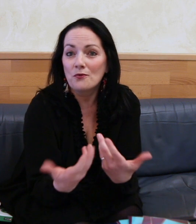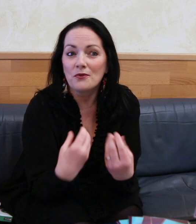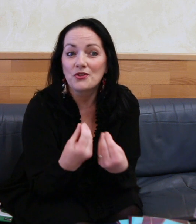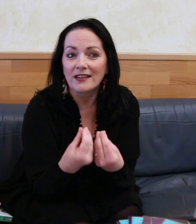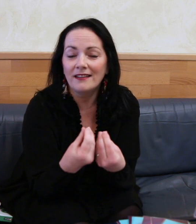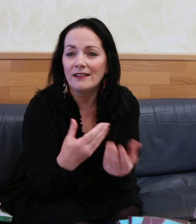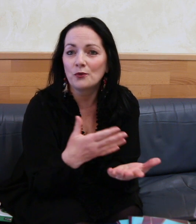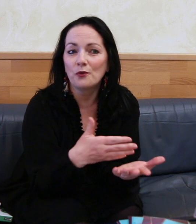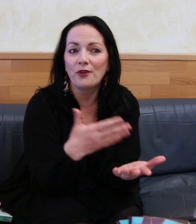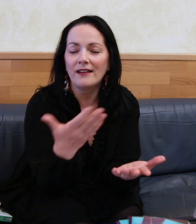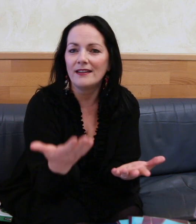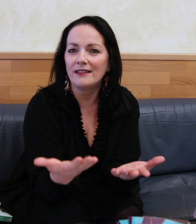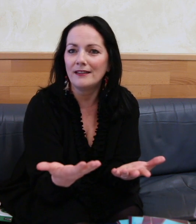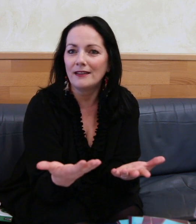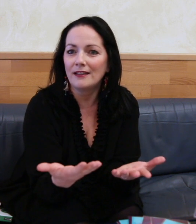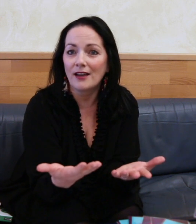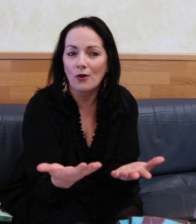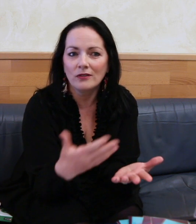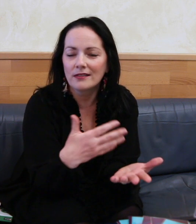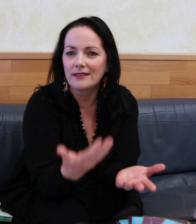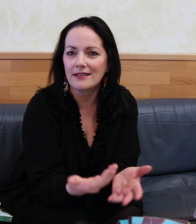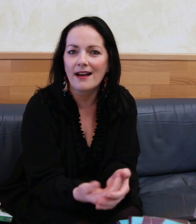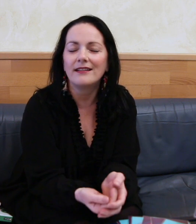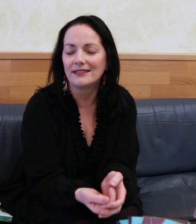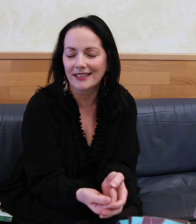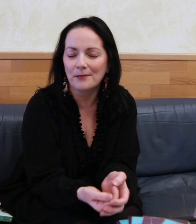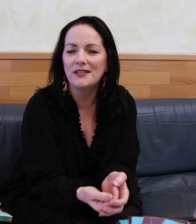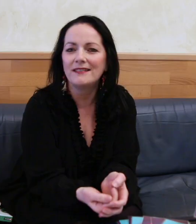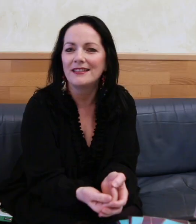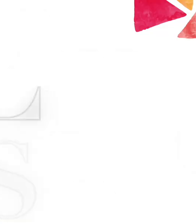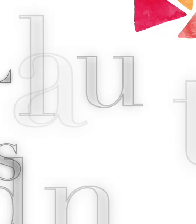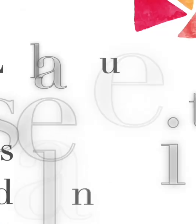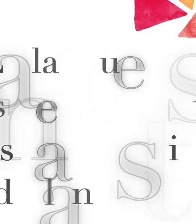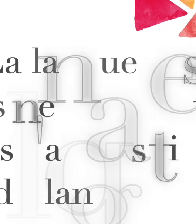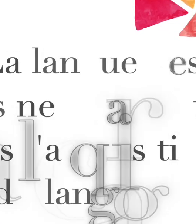selon chacun, entre 20 et 40, c'est déjà très bien.